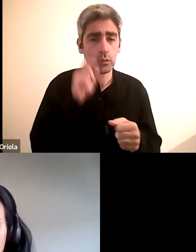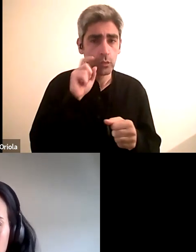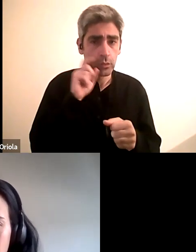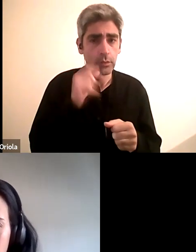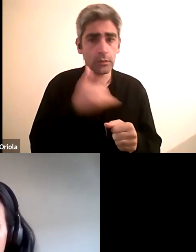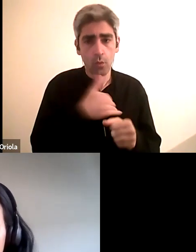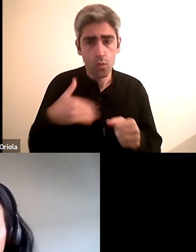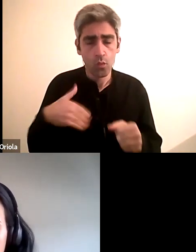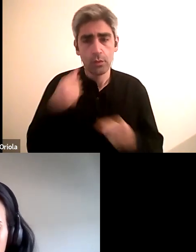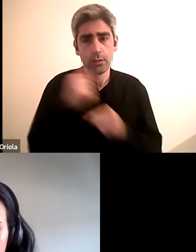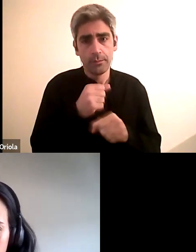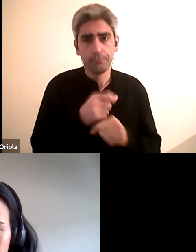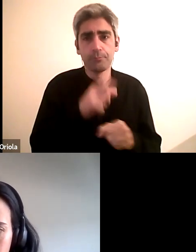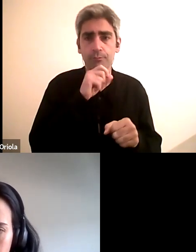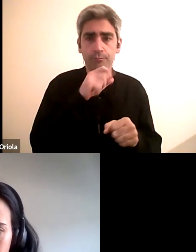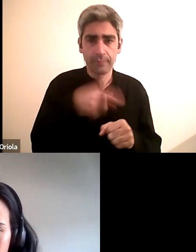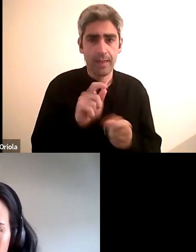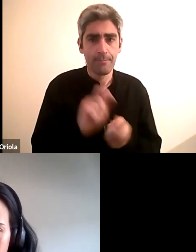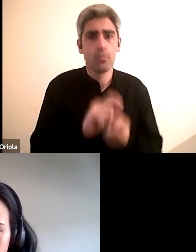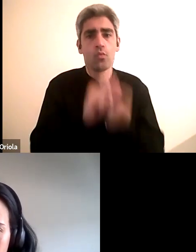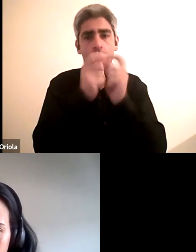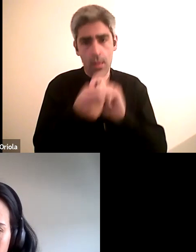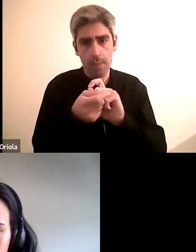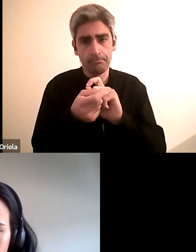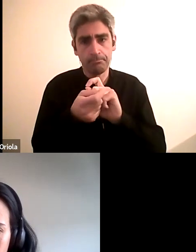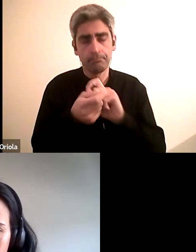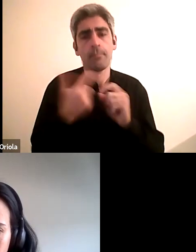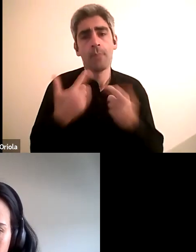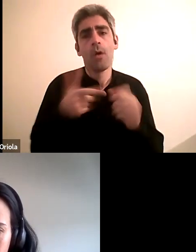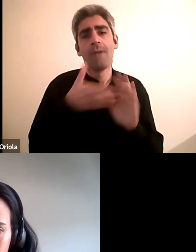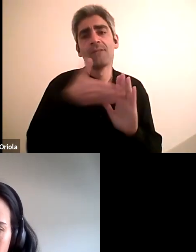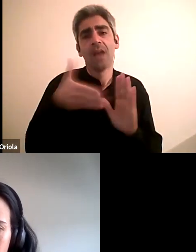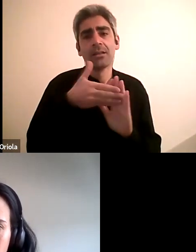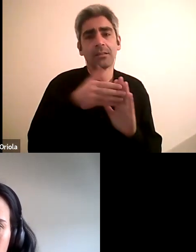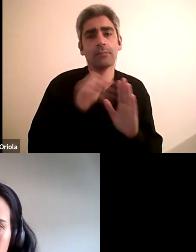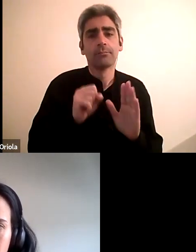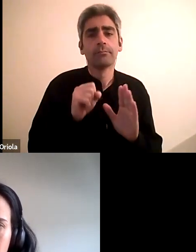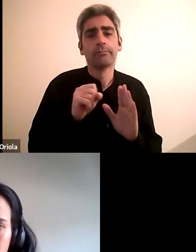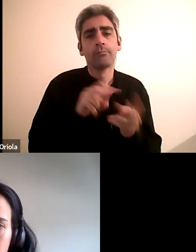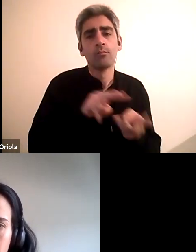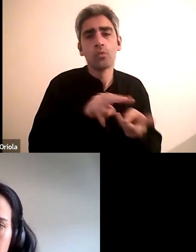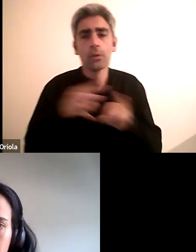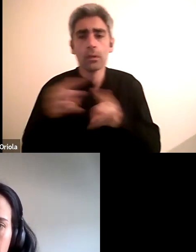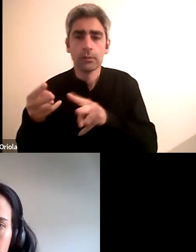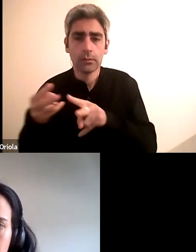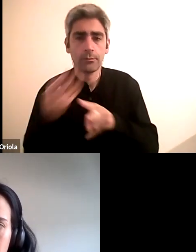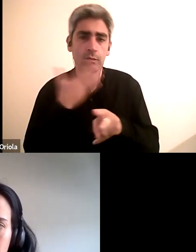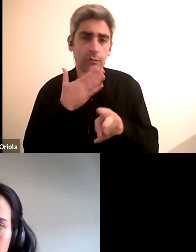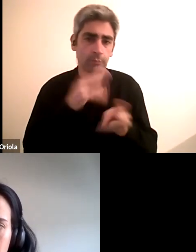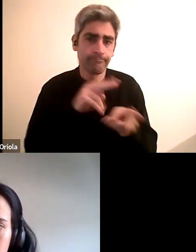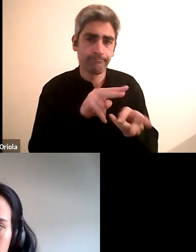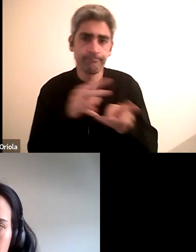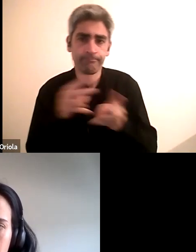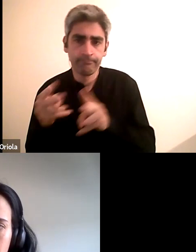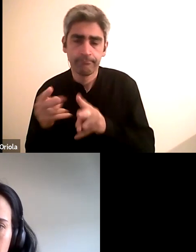trabalho eventualmente vai mudar. Mas nós estamos numa fase transitória. E nesta fase transitória é aplicar